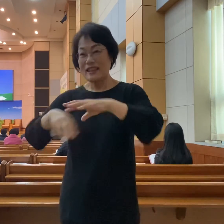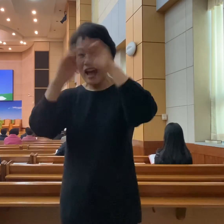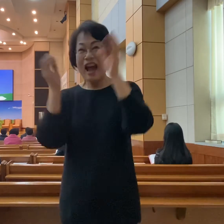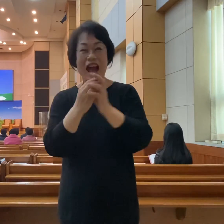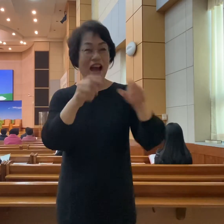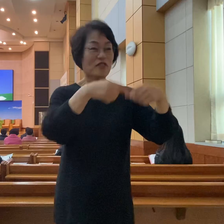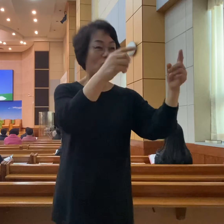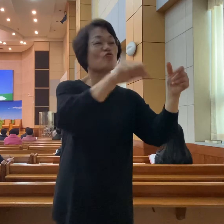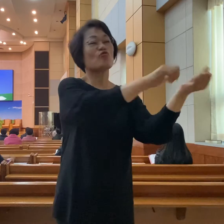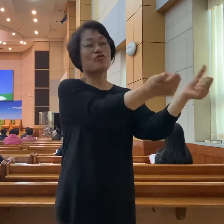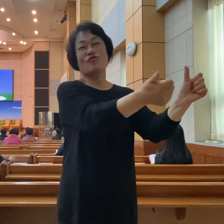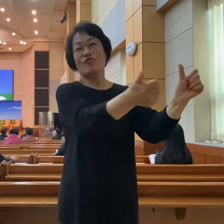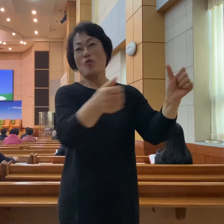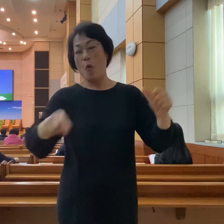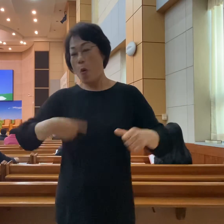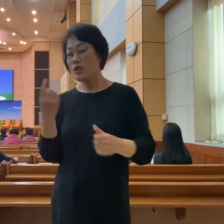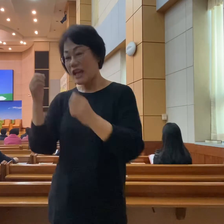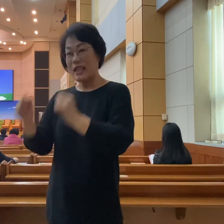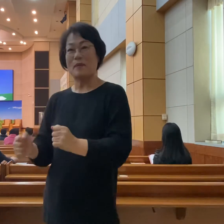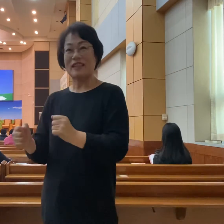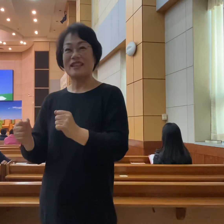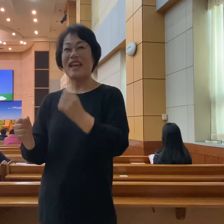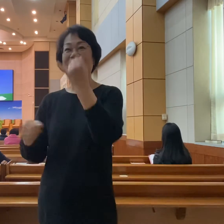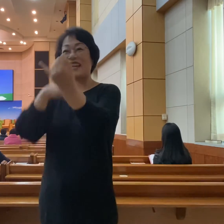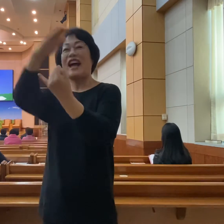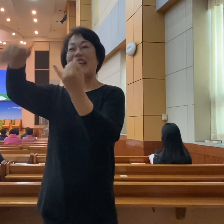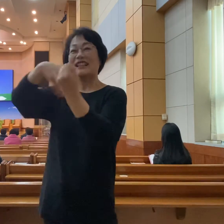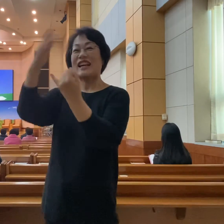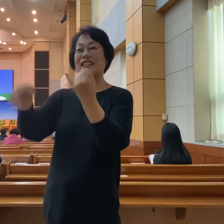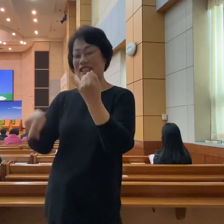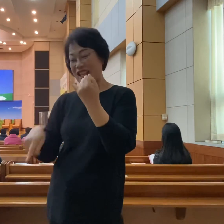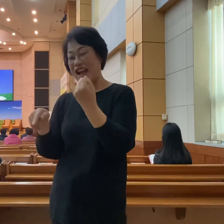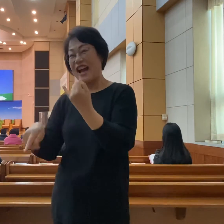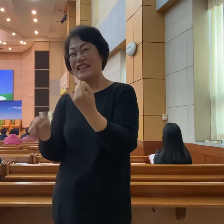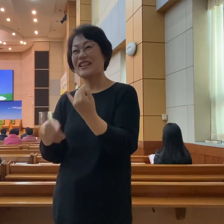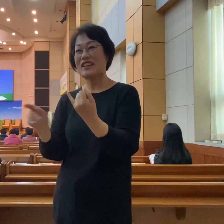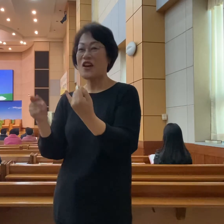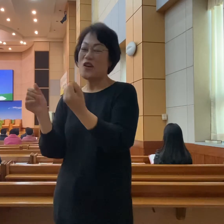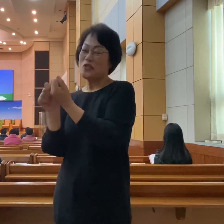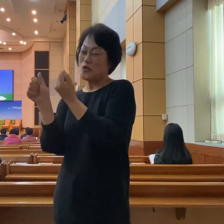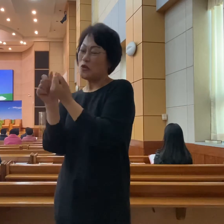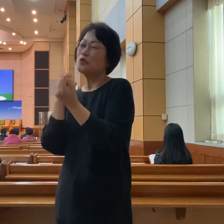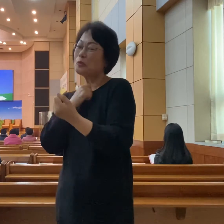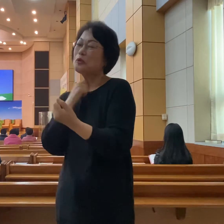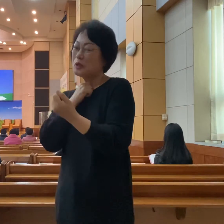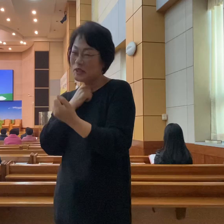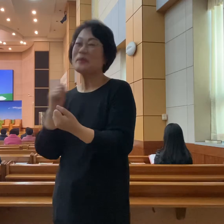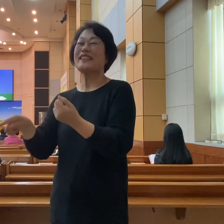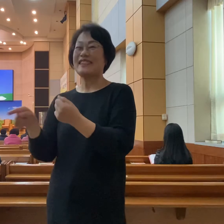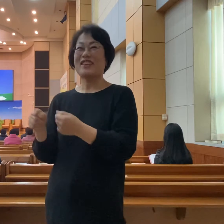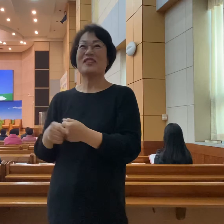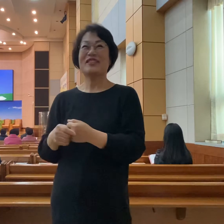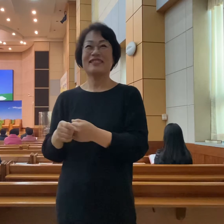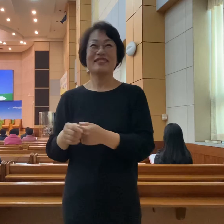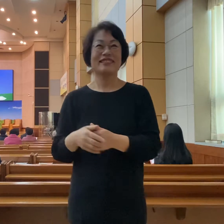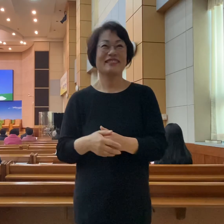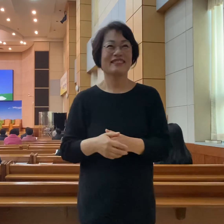좀 생각해보면 우리가 그래가지고 같이 살았다 하면 그래 이제 만족이